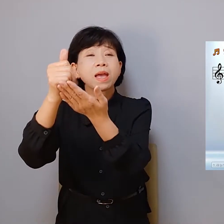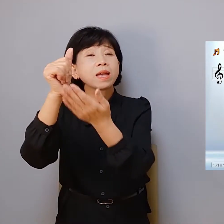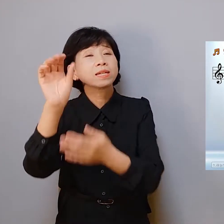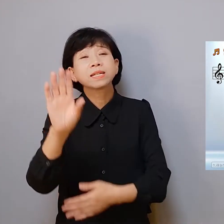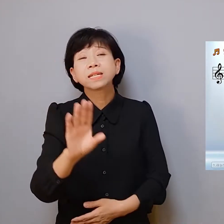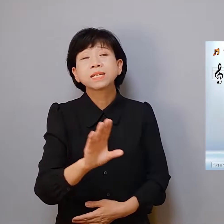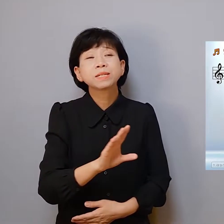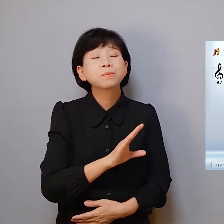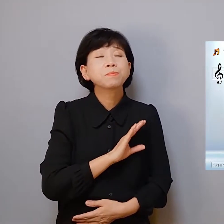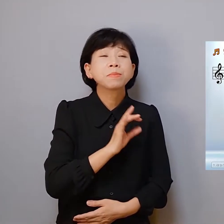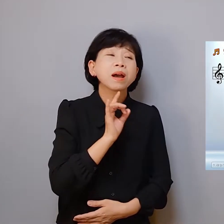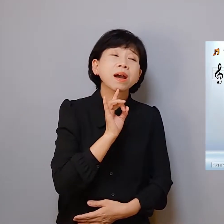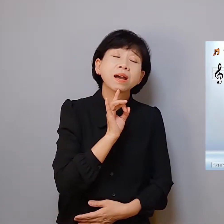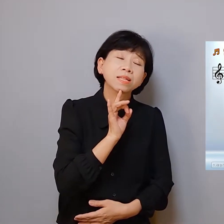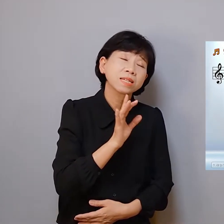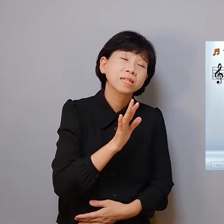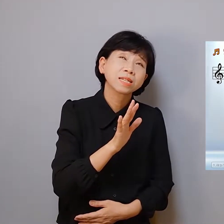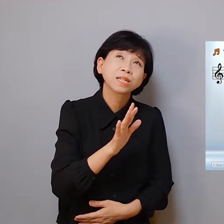주님의